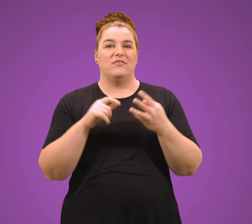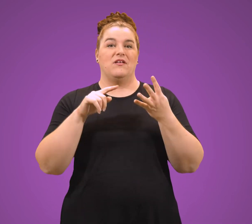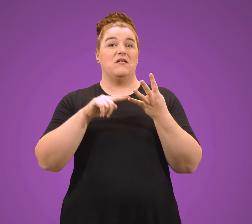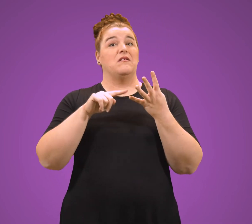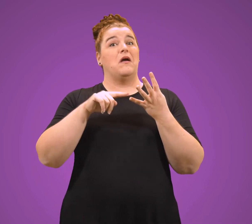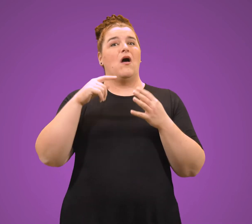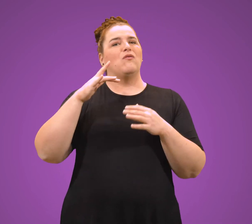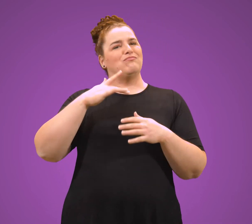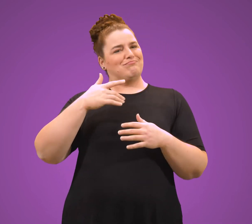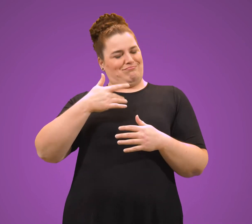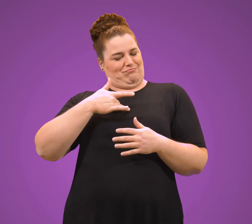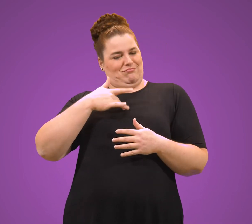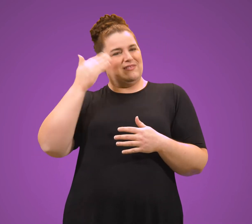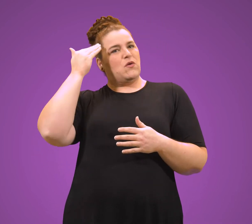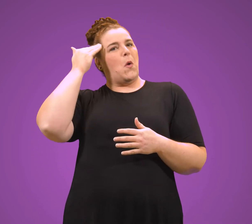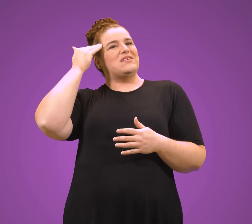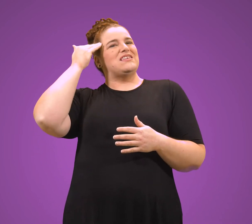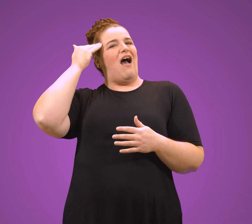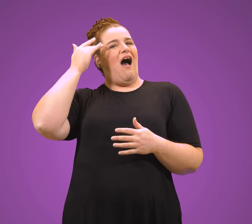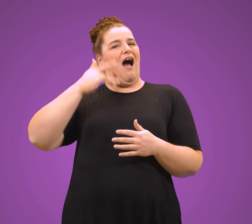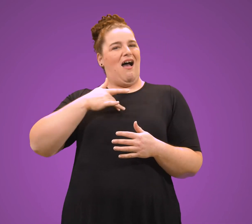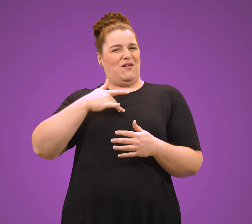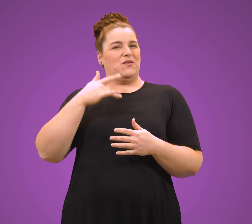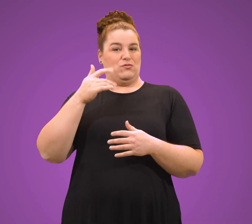4. Avoir une bonne conscience de soi.